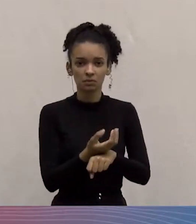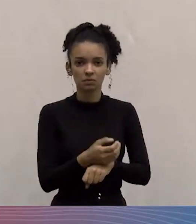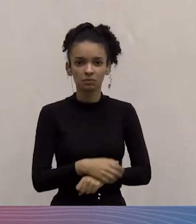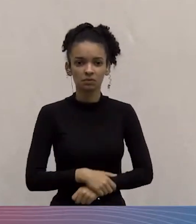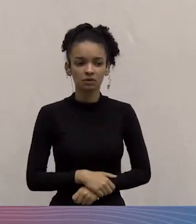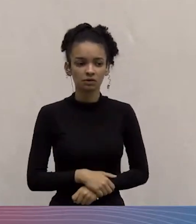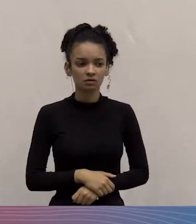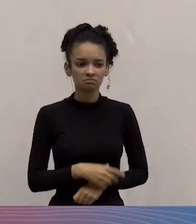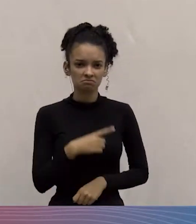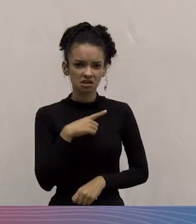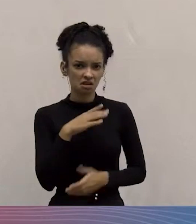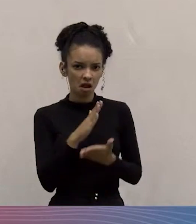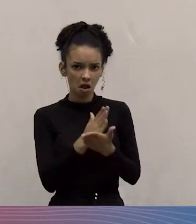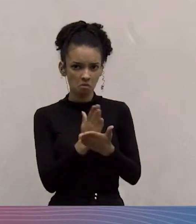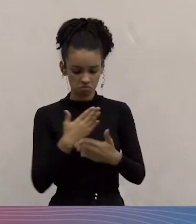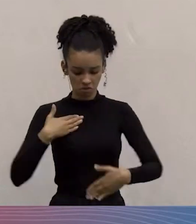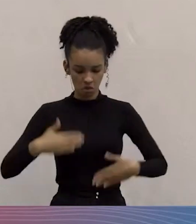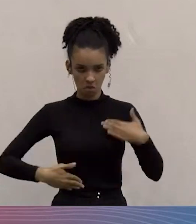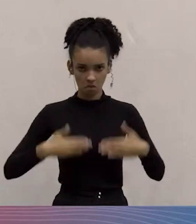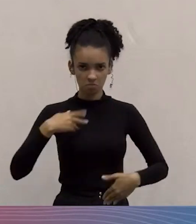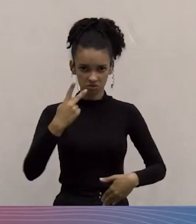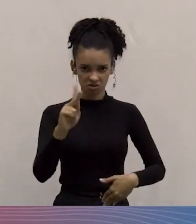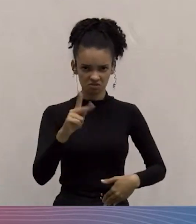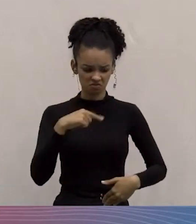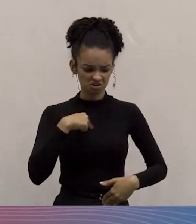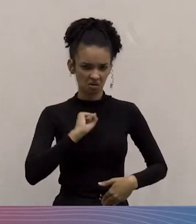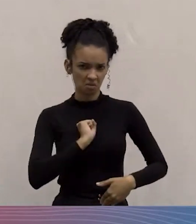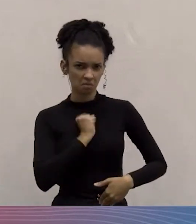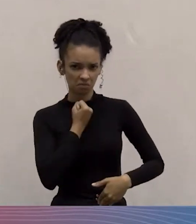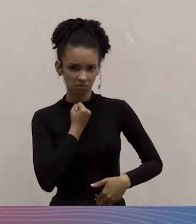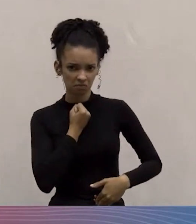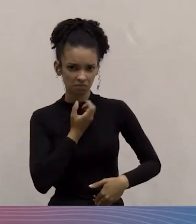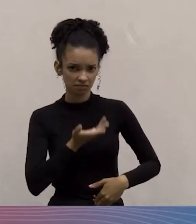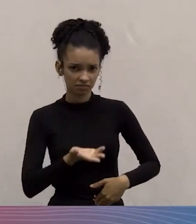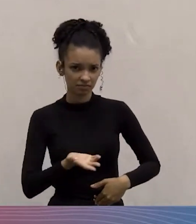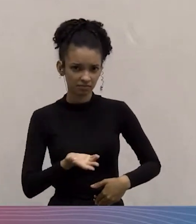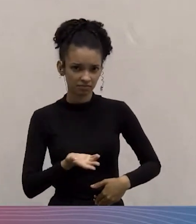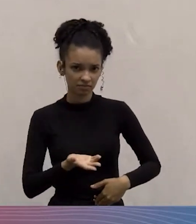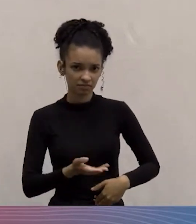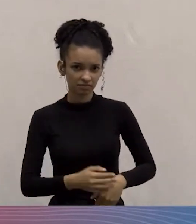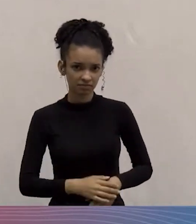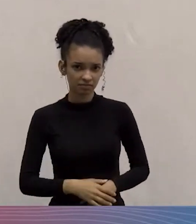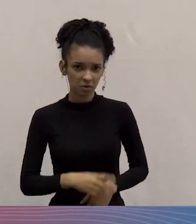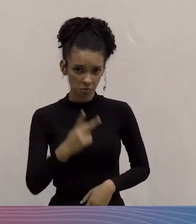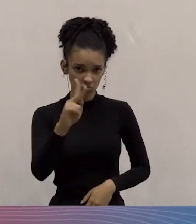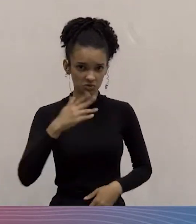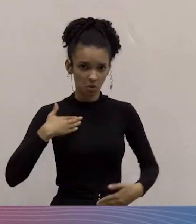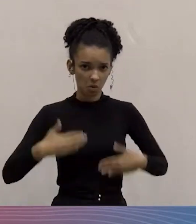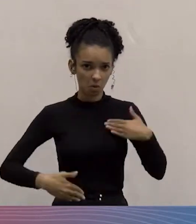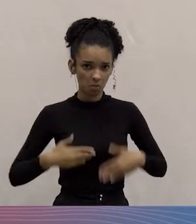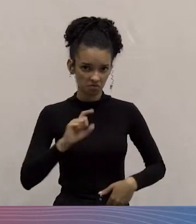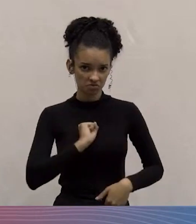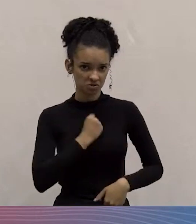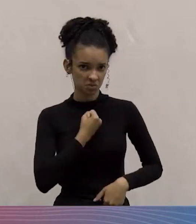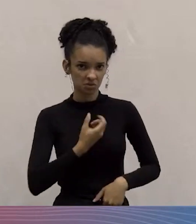Tem algum membro que você odeia do seu corpo?